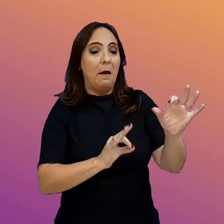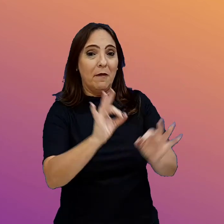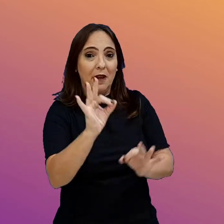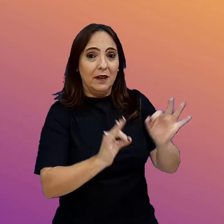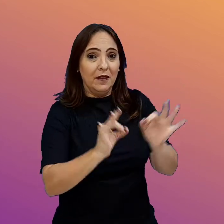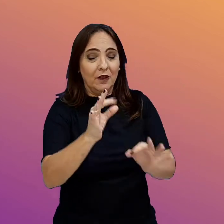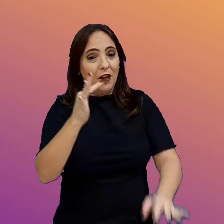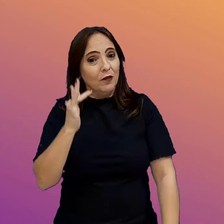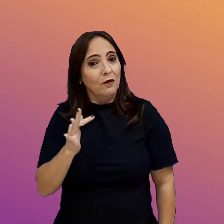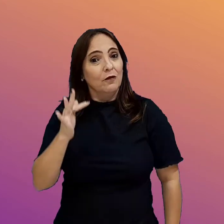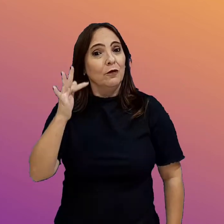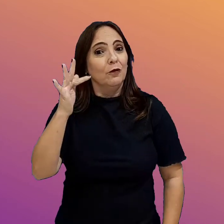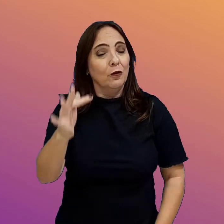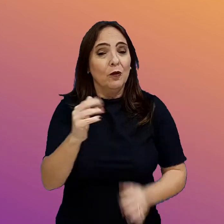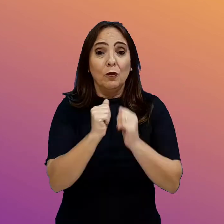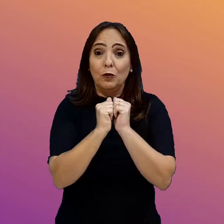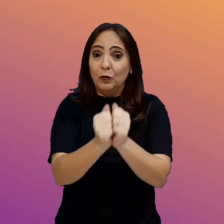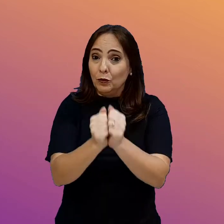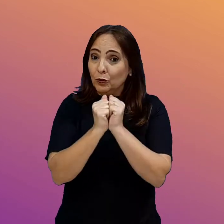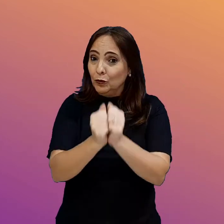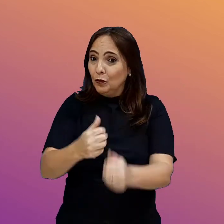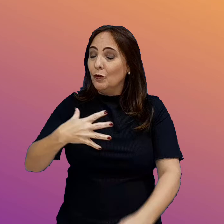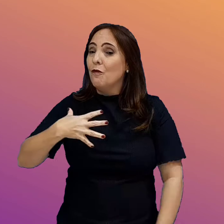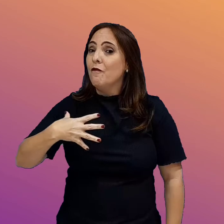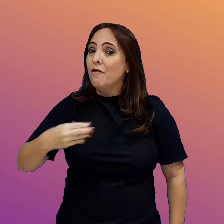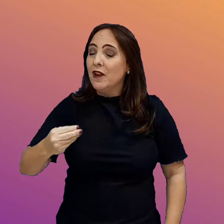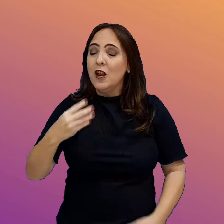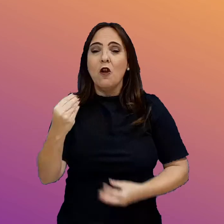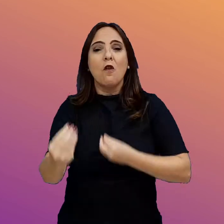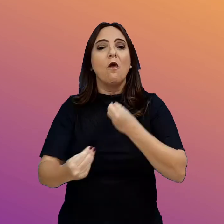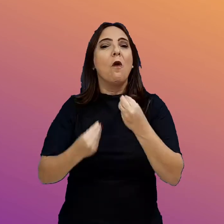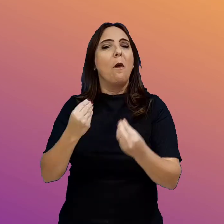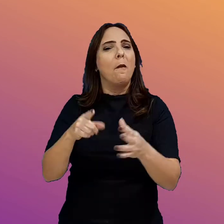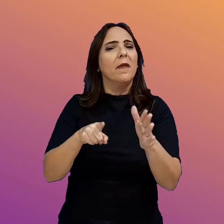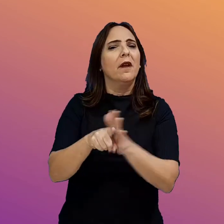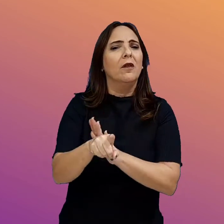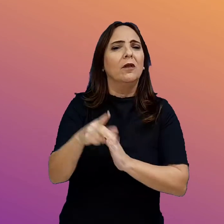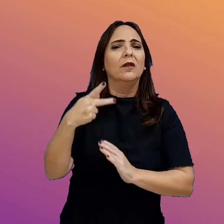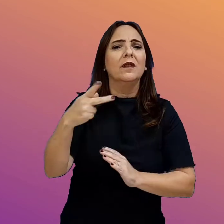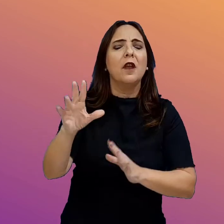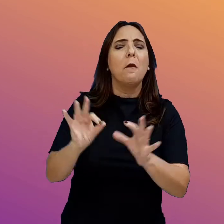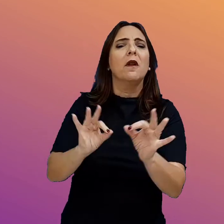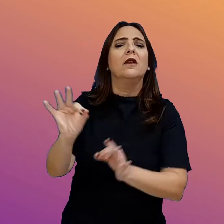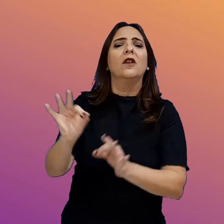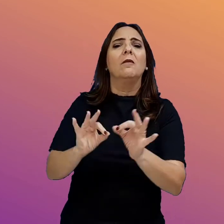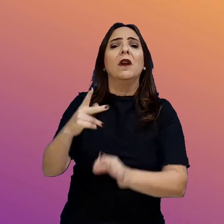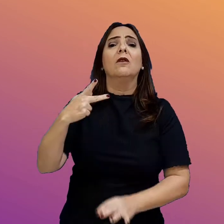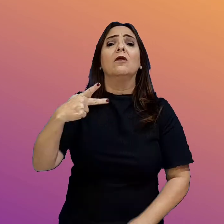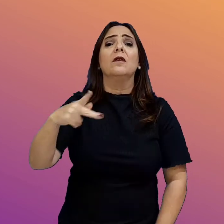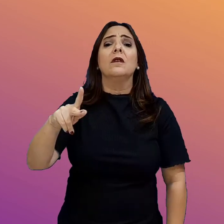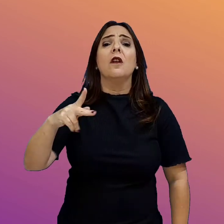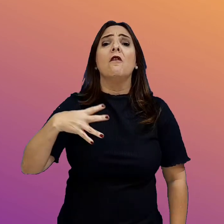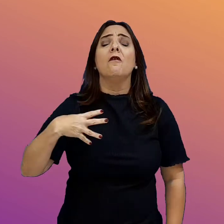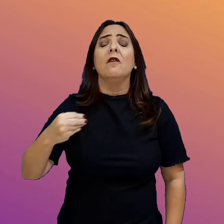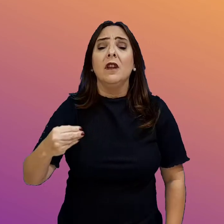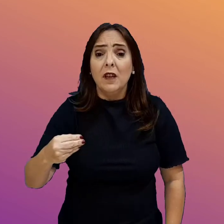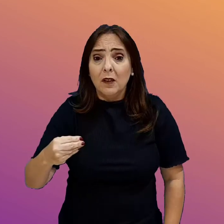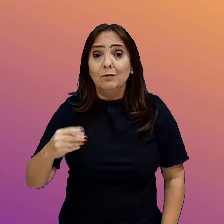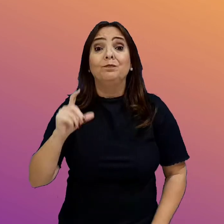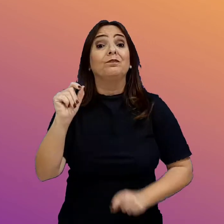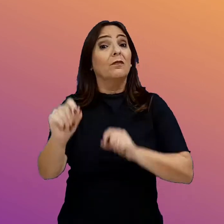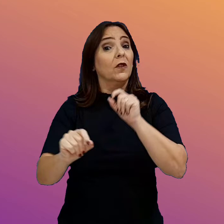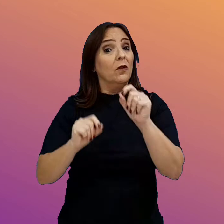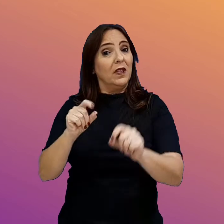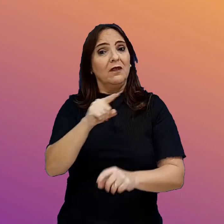os filhos. Como está o seu planejamento com seus filhos? Quais são as suas expectativas em relação ao